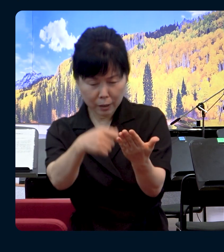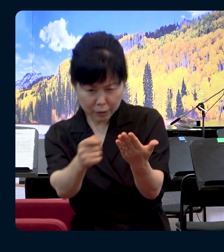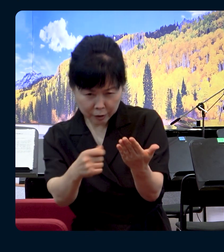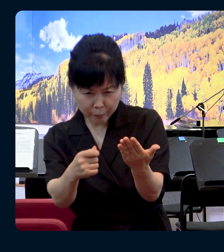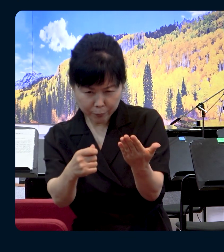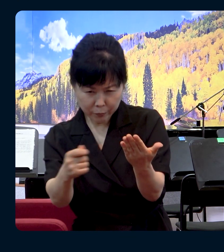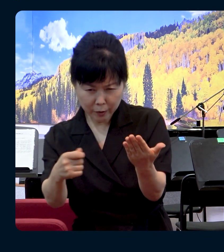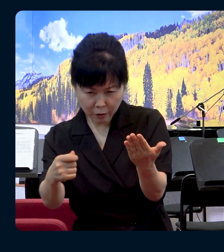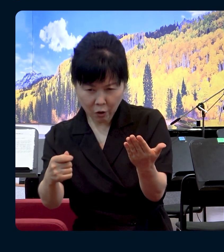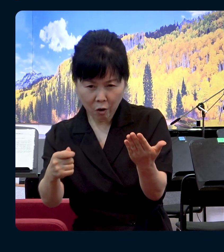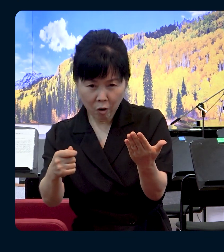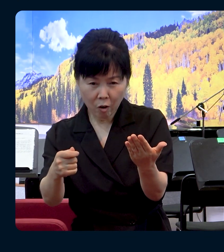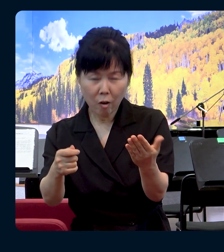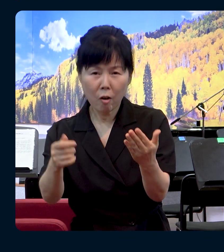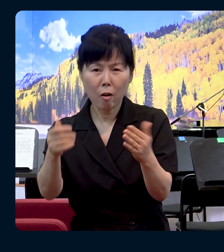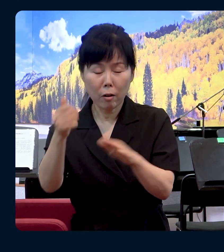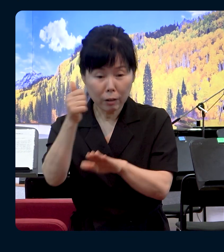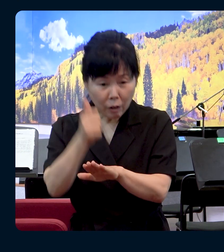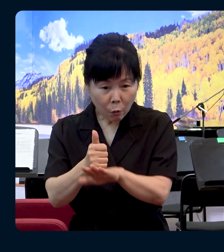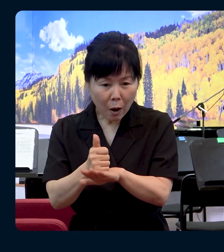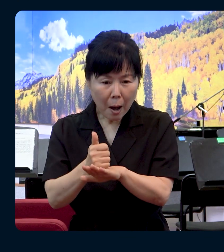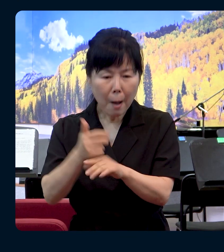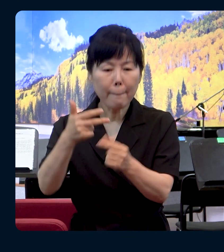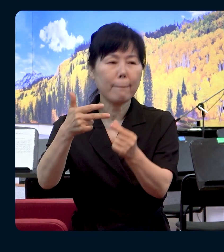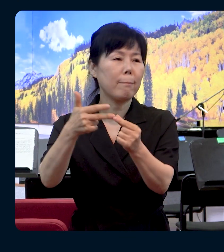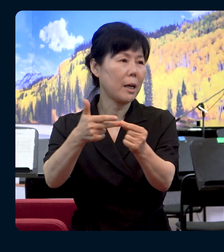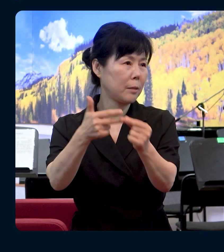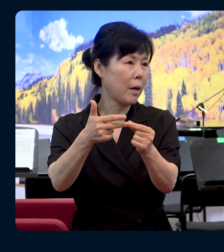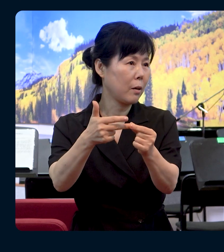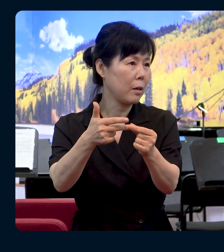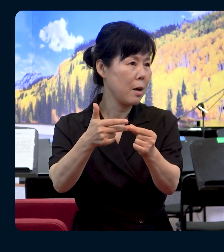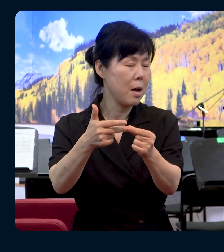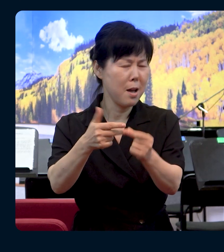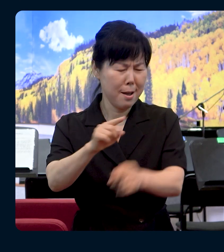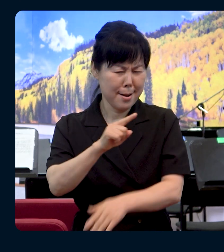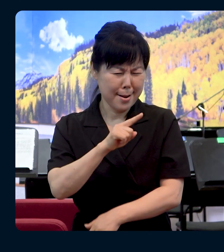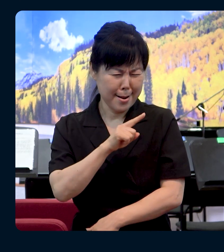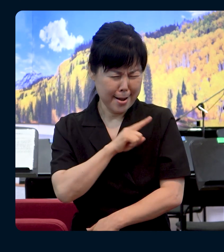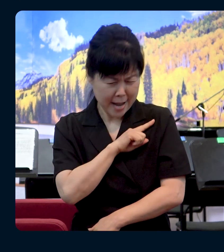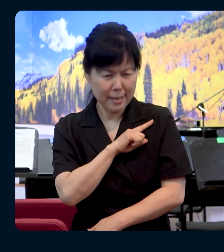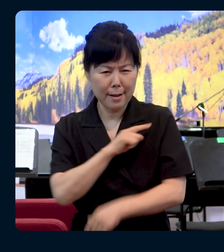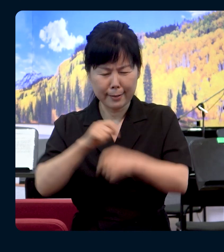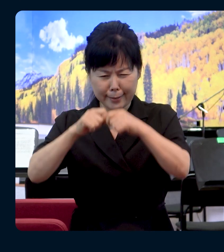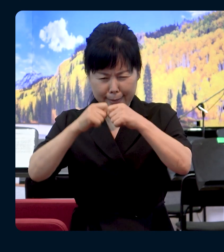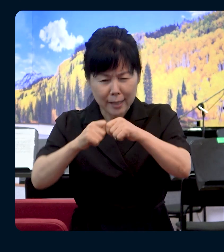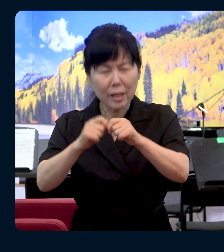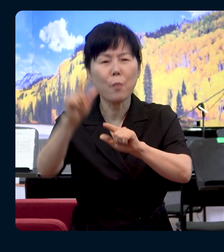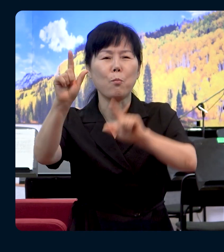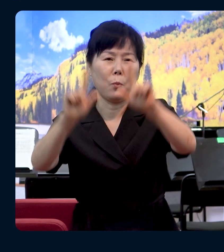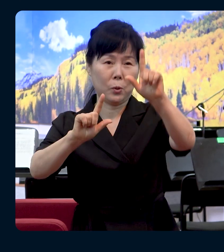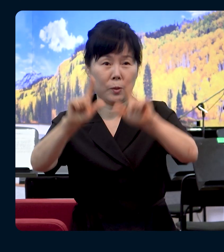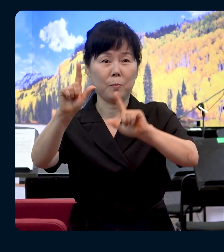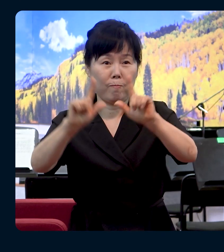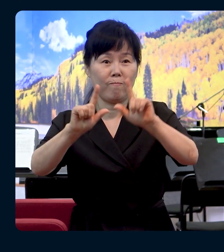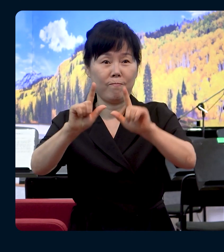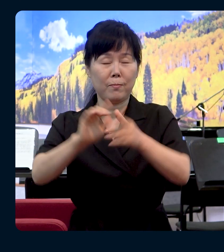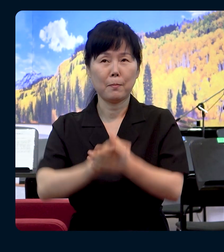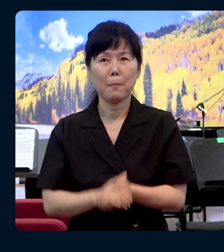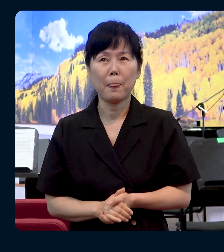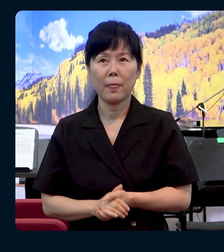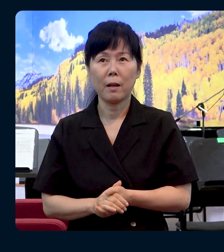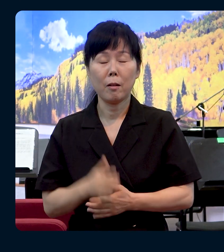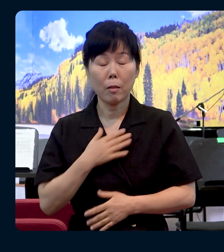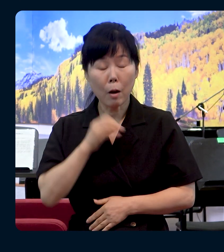말씀의 흐름이기 때문에, 그러니까 마지막 것은 가장 디테일하다라고 말할 수가 있는 것이죠. 자, 그런데